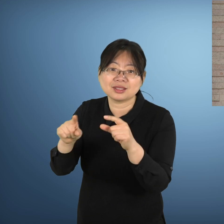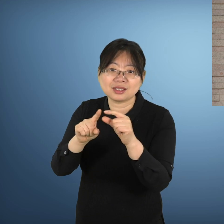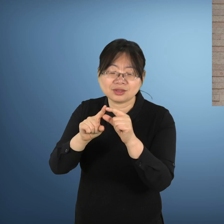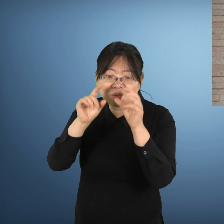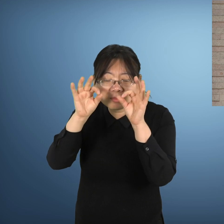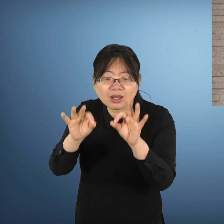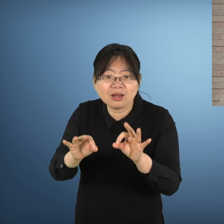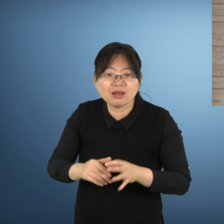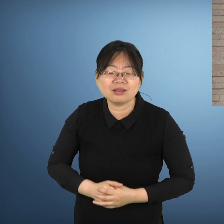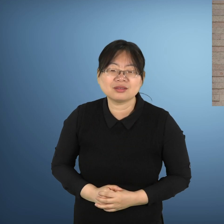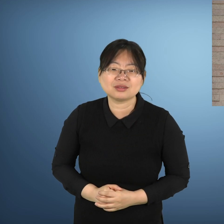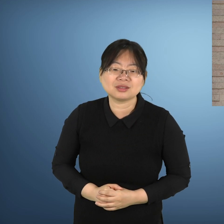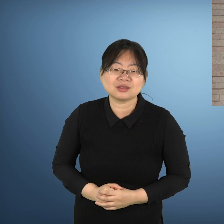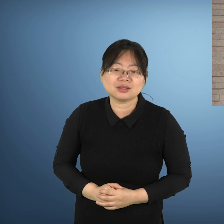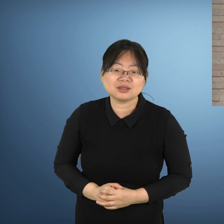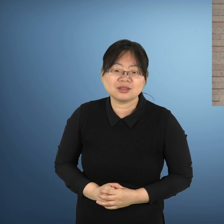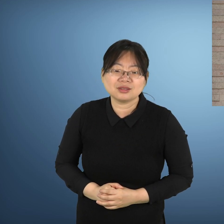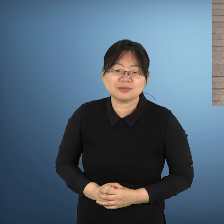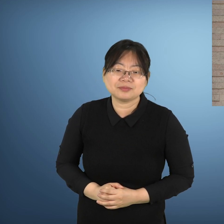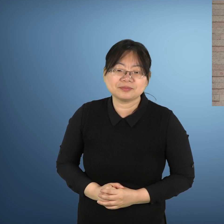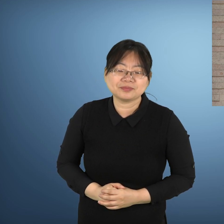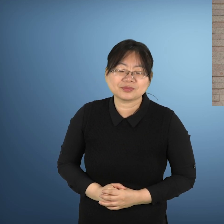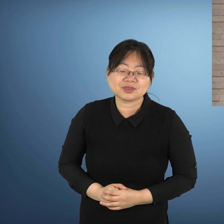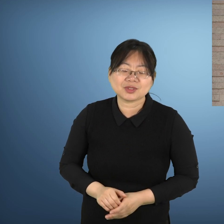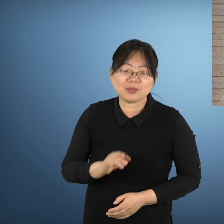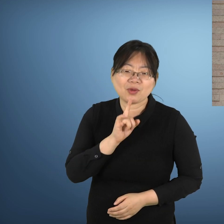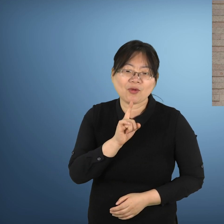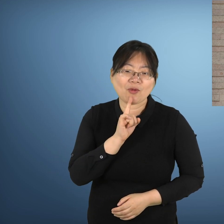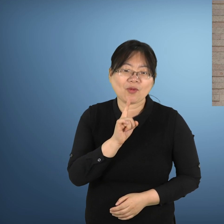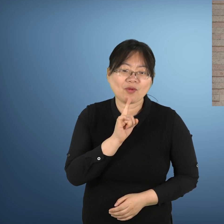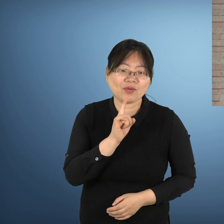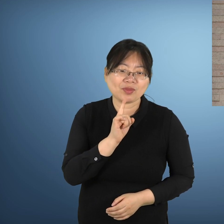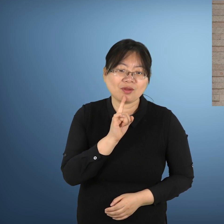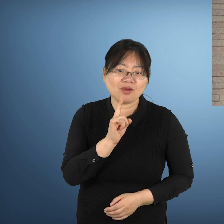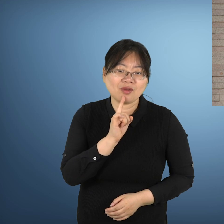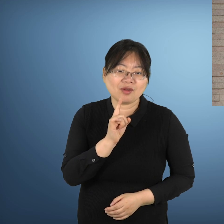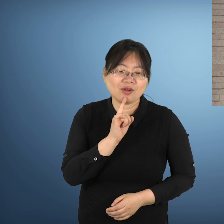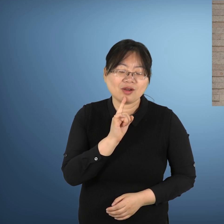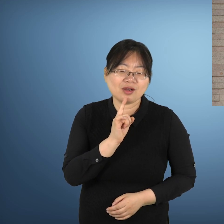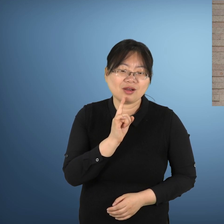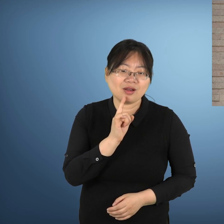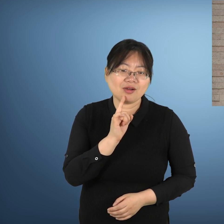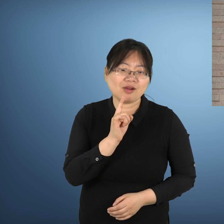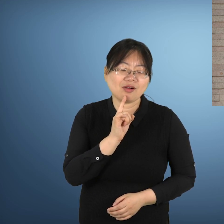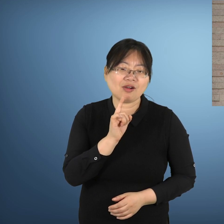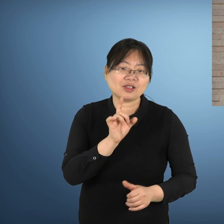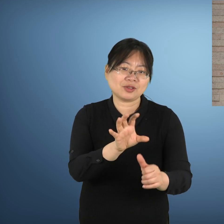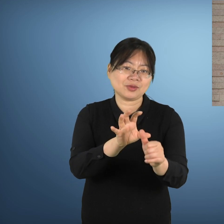단어가 언어 플레이를 통해서 깊은 우리의 과거를